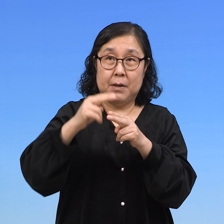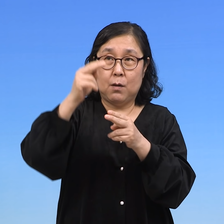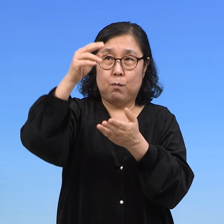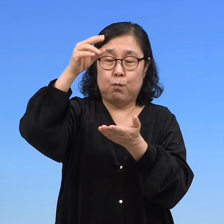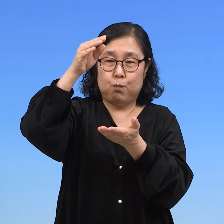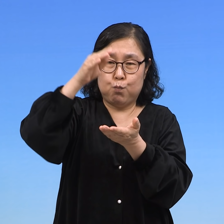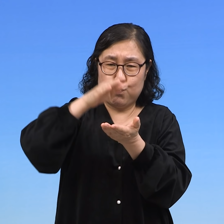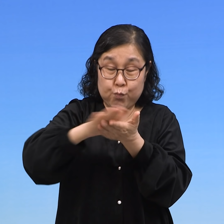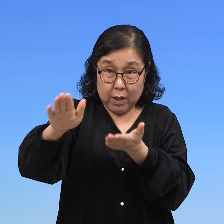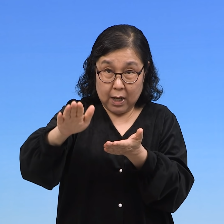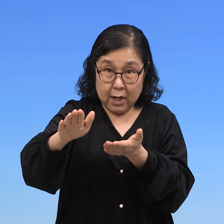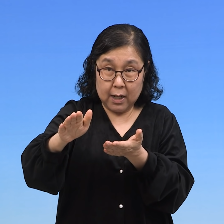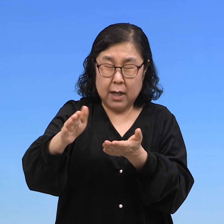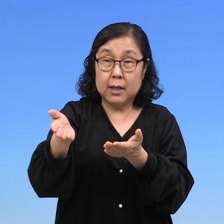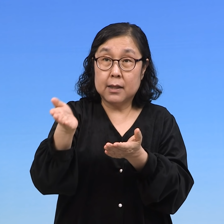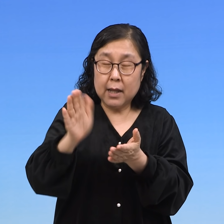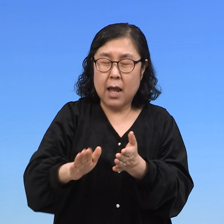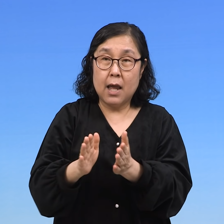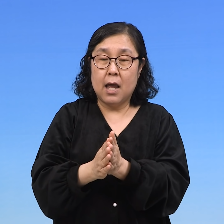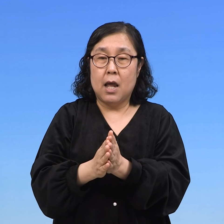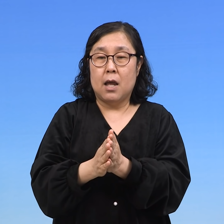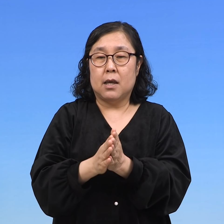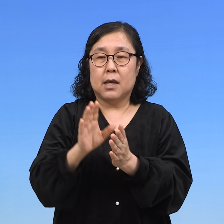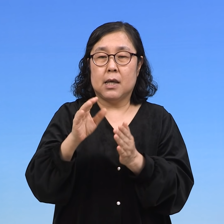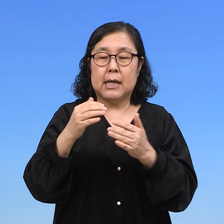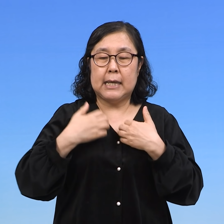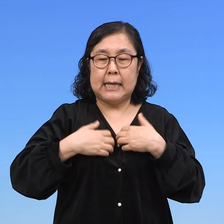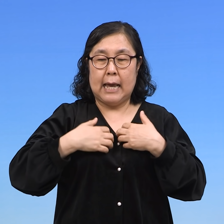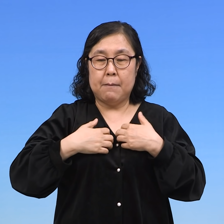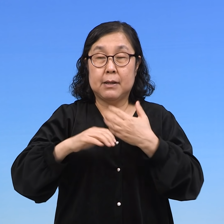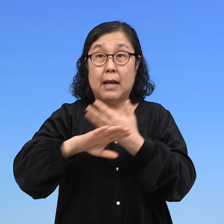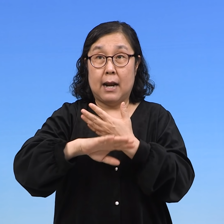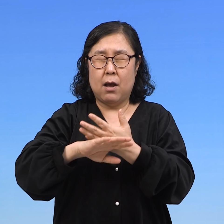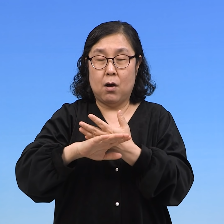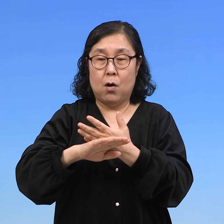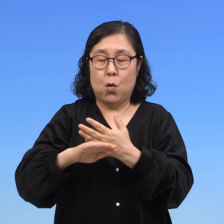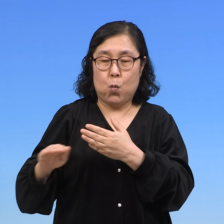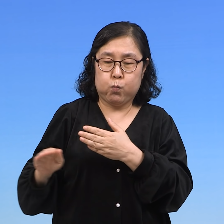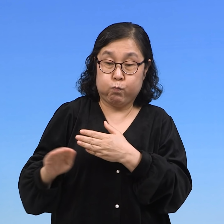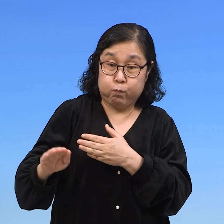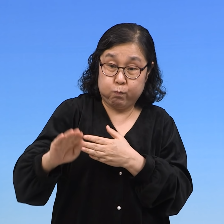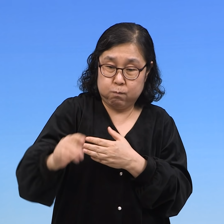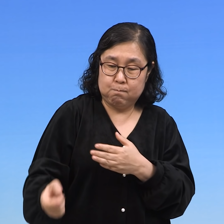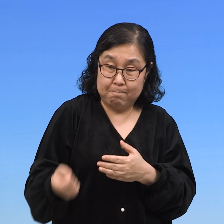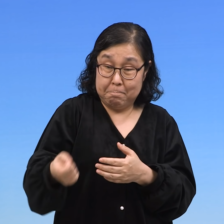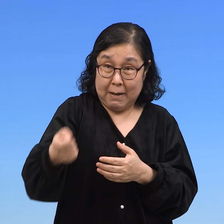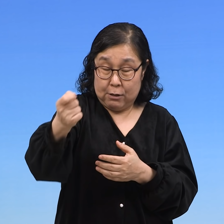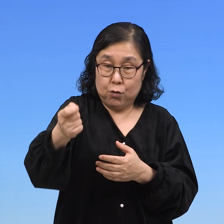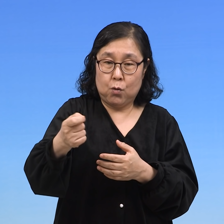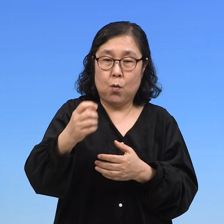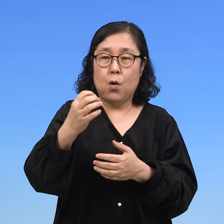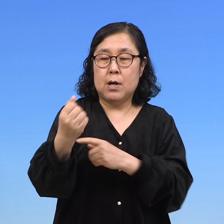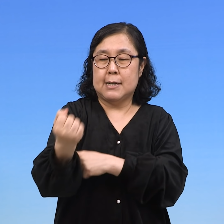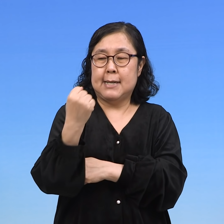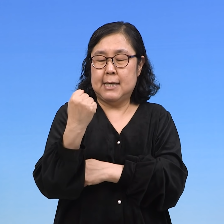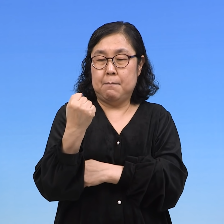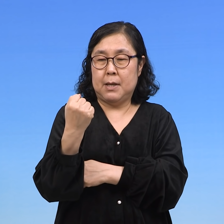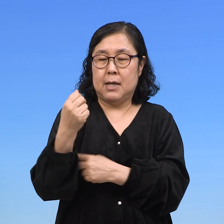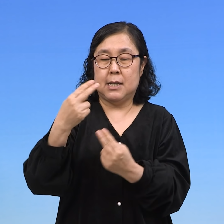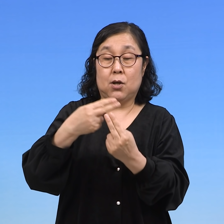새로 또 주유소 가야 되는데 이 비디오 게임은 반대예요 속력이 나면 날수록 에너지가 자꾸 저장이 되는 겁니다